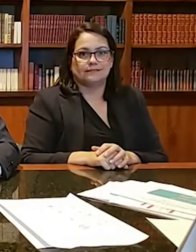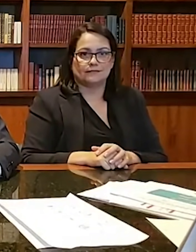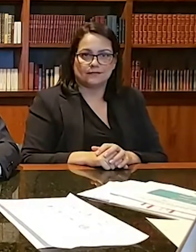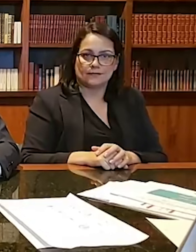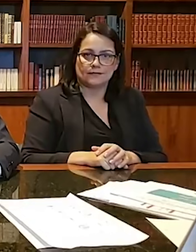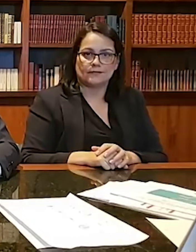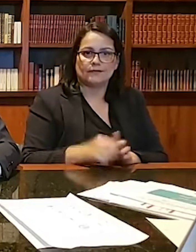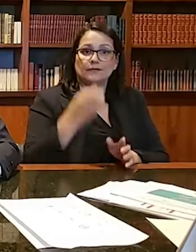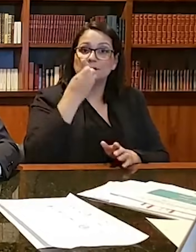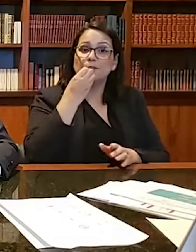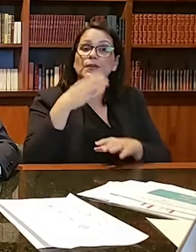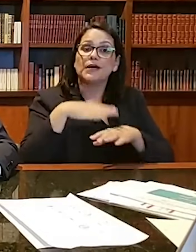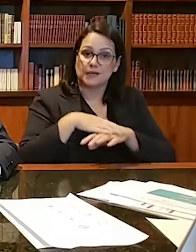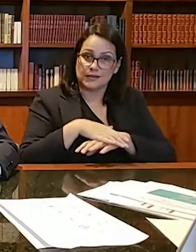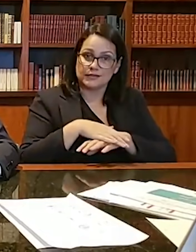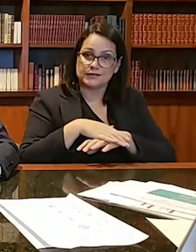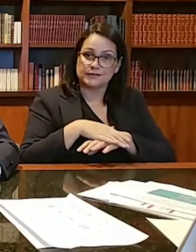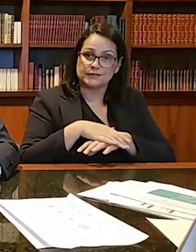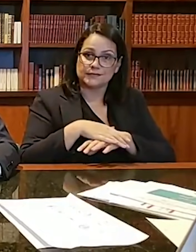Boa noite.